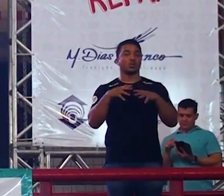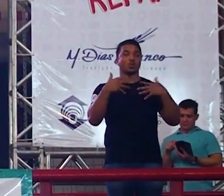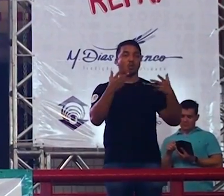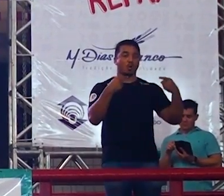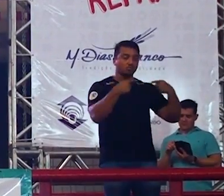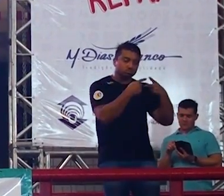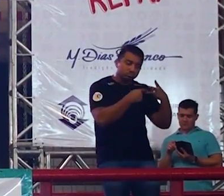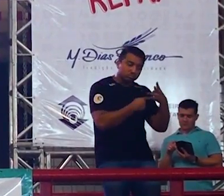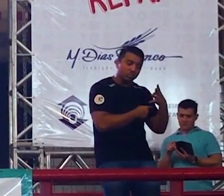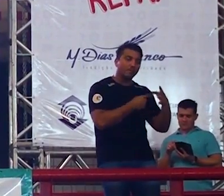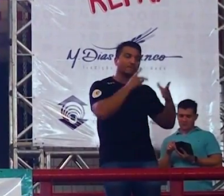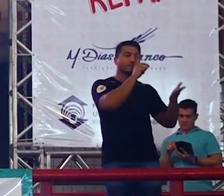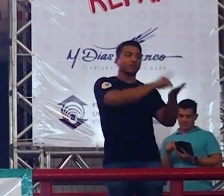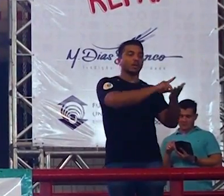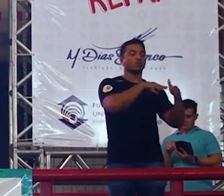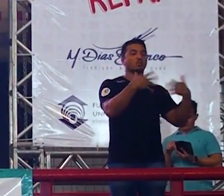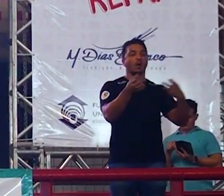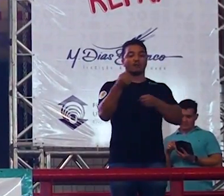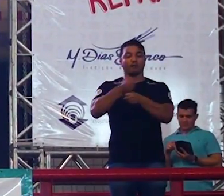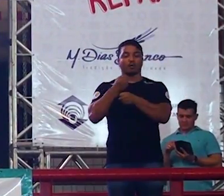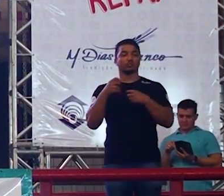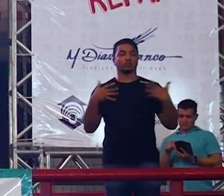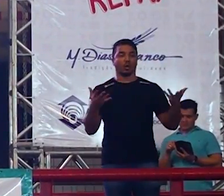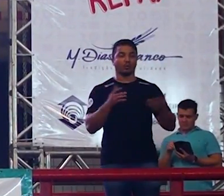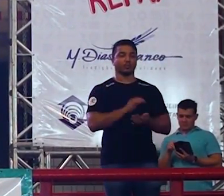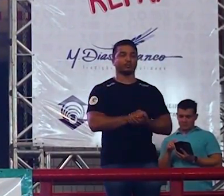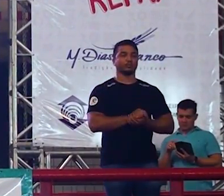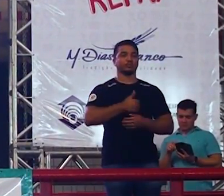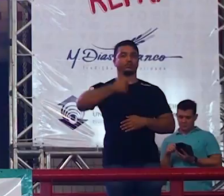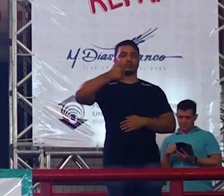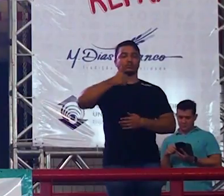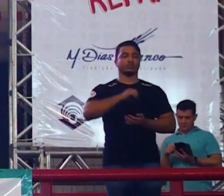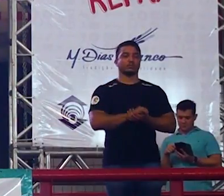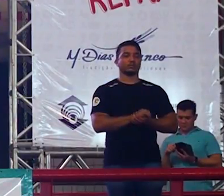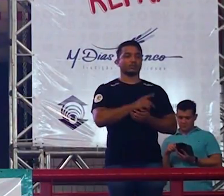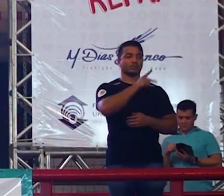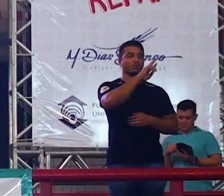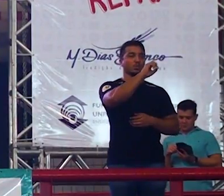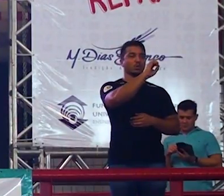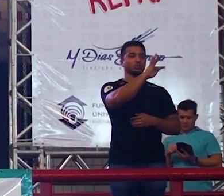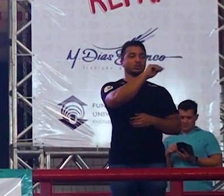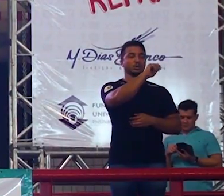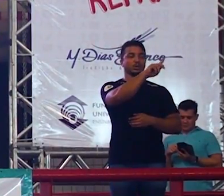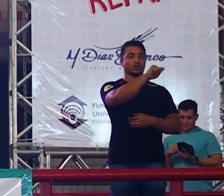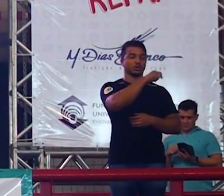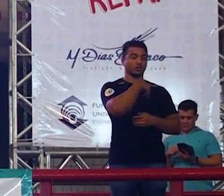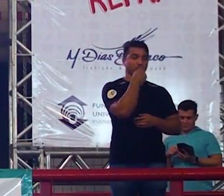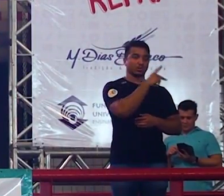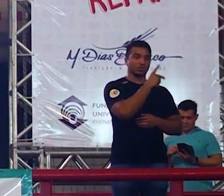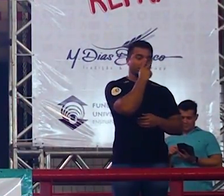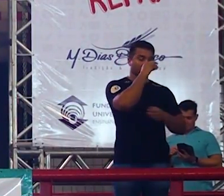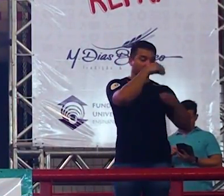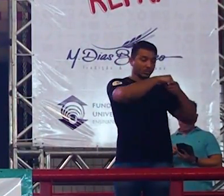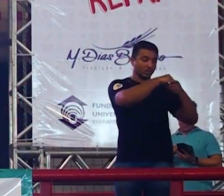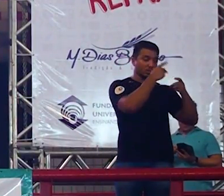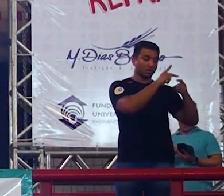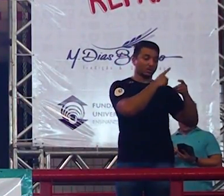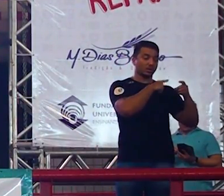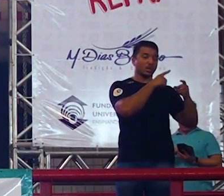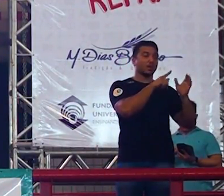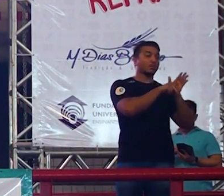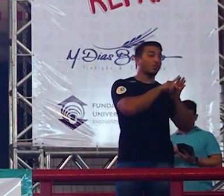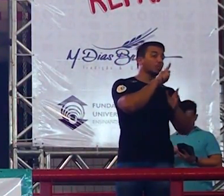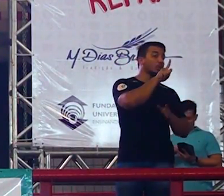as verdadeiras e as falsas. 1. Próstata, vesículas seminais e bexiga são